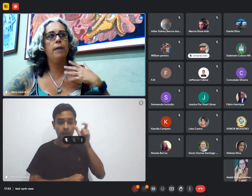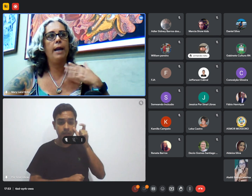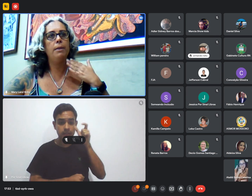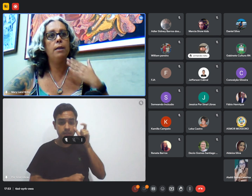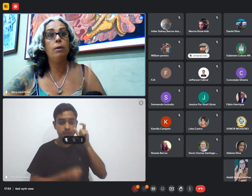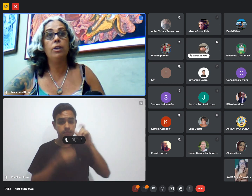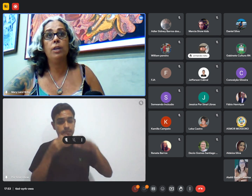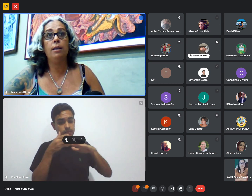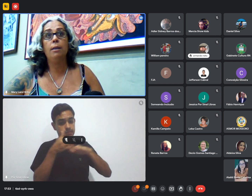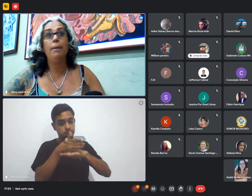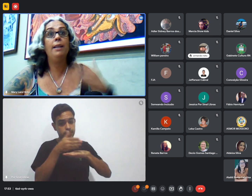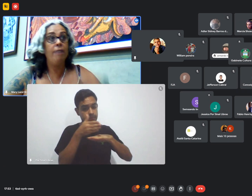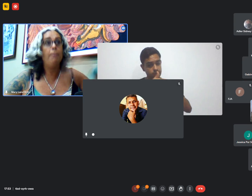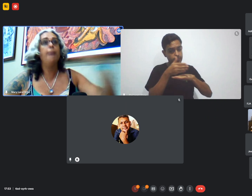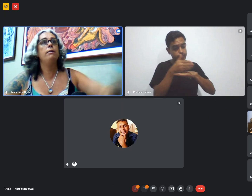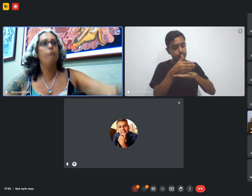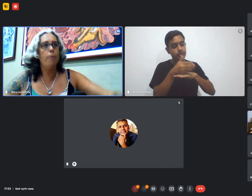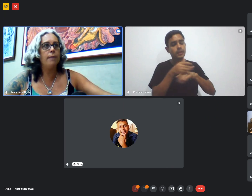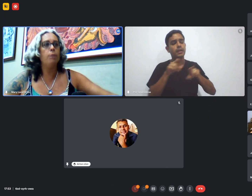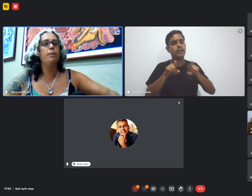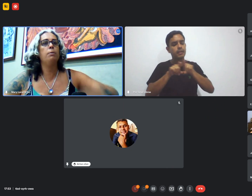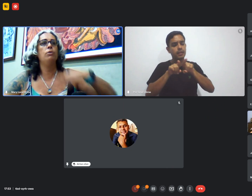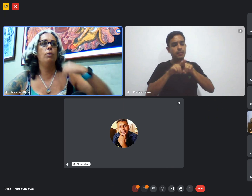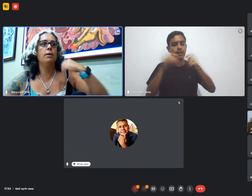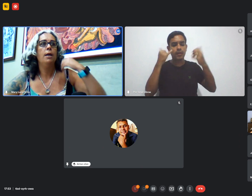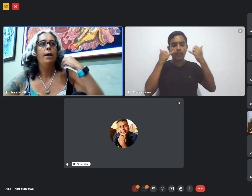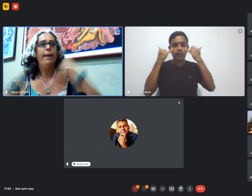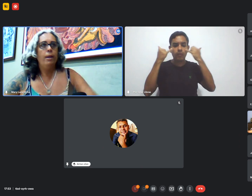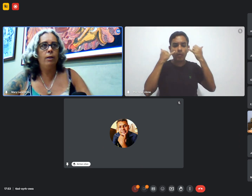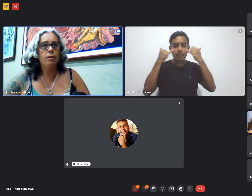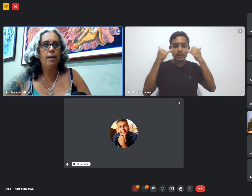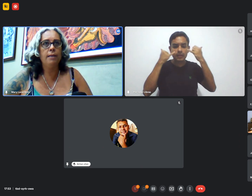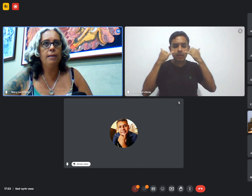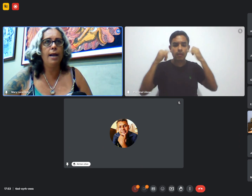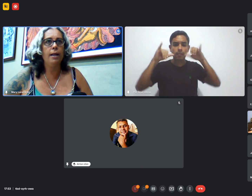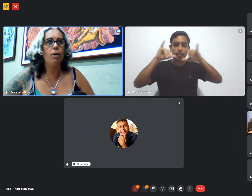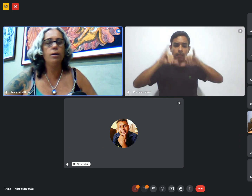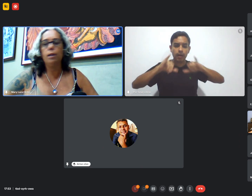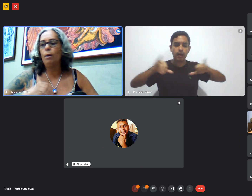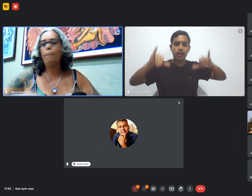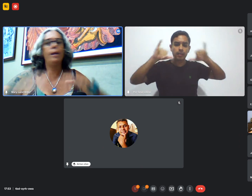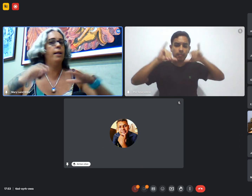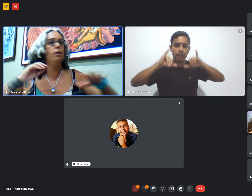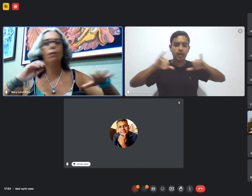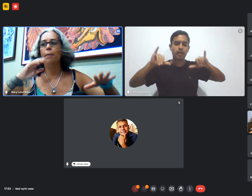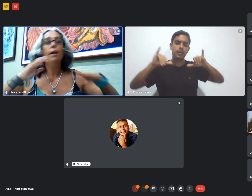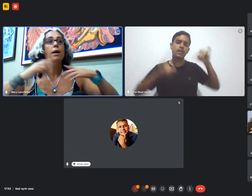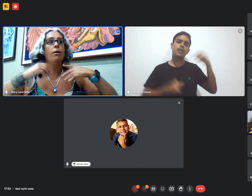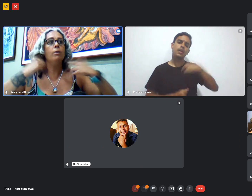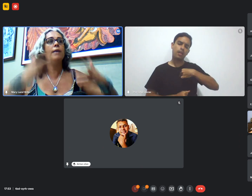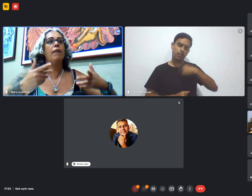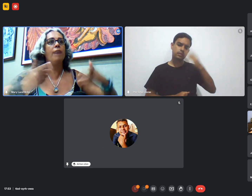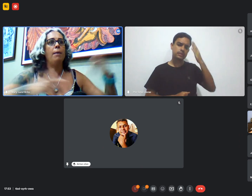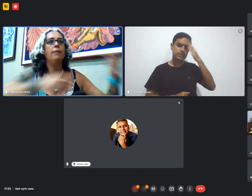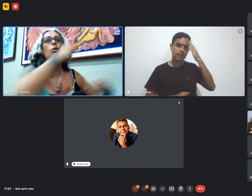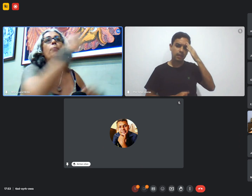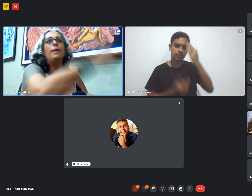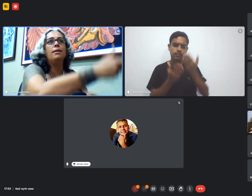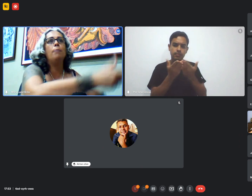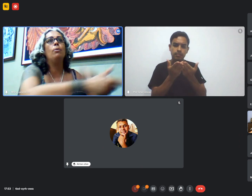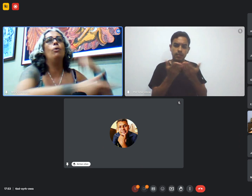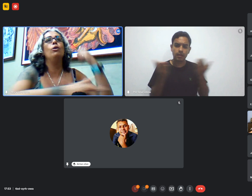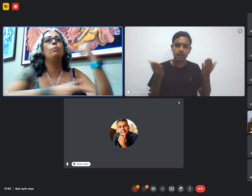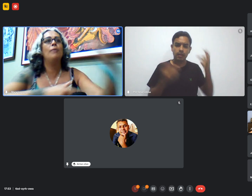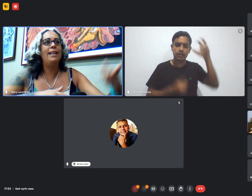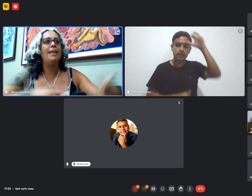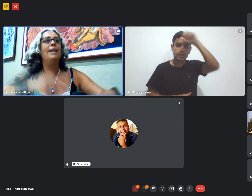você acaba sendo um agente também de levar mais informação para as pessoas, e eu tenho certeza que cada coisa que tu aprende, tu também consegue ficar mais segura para dizer